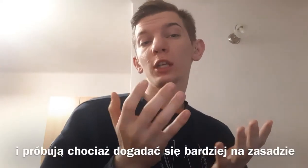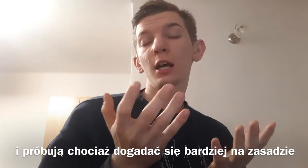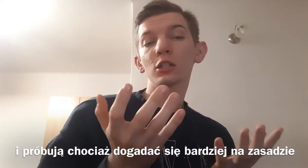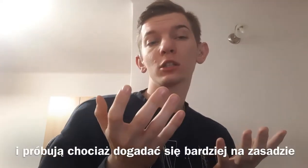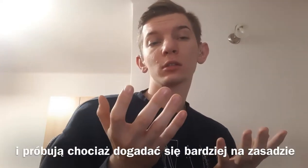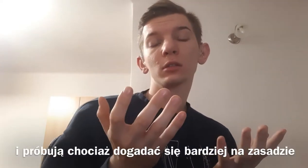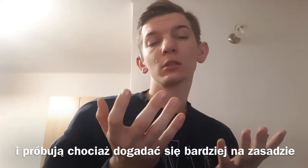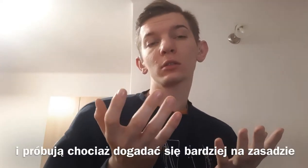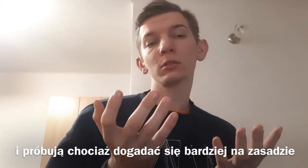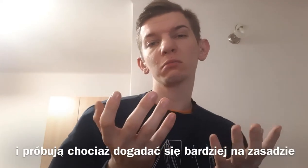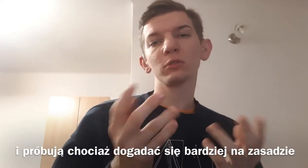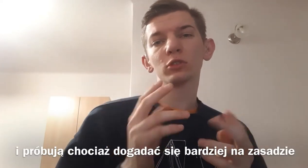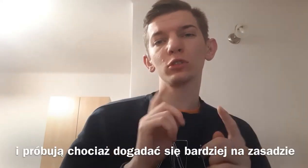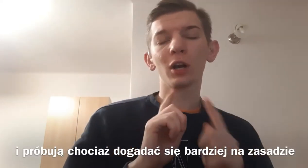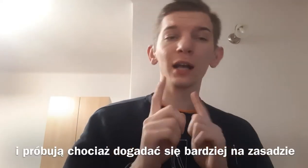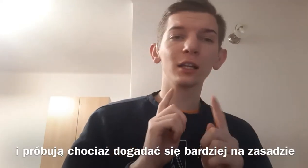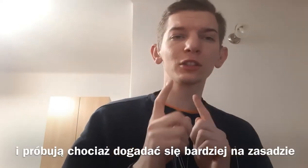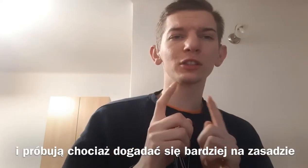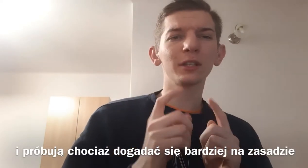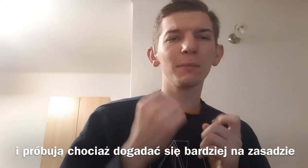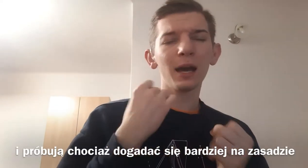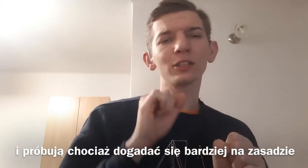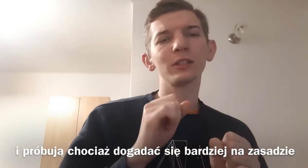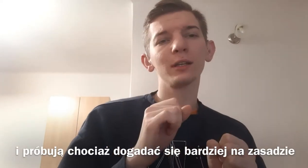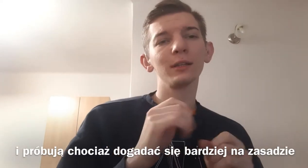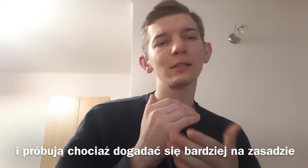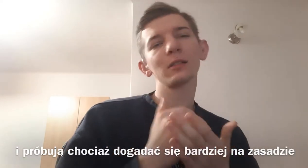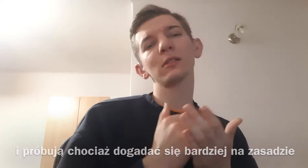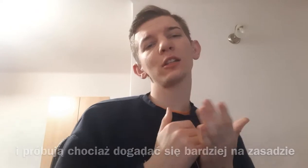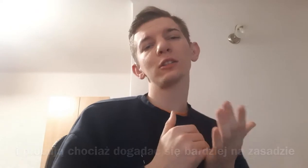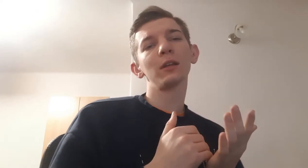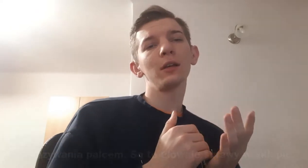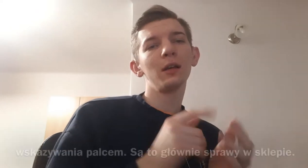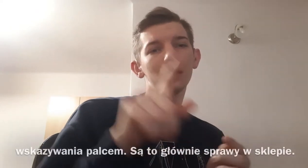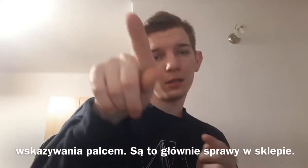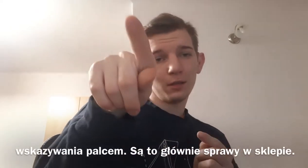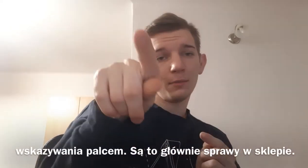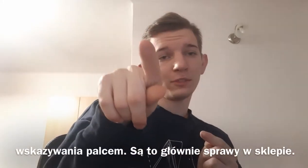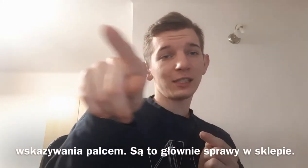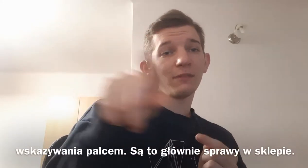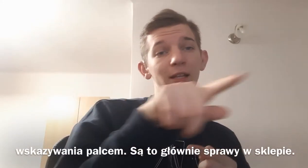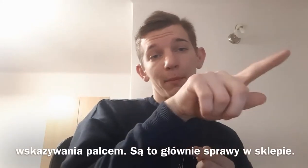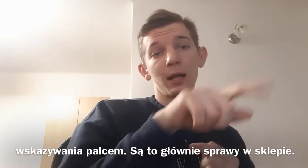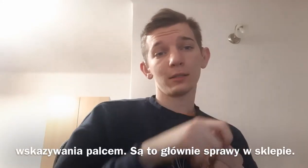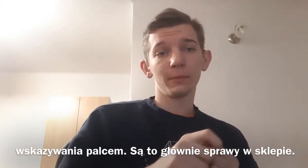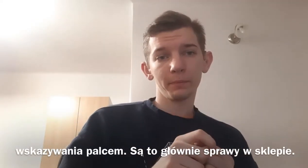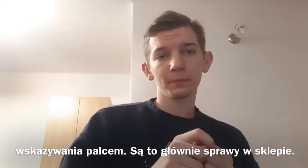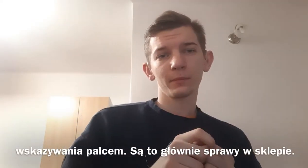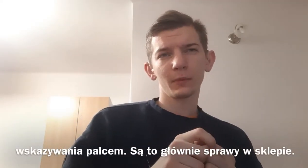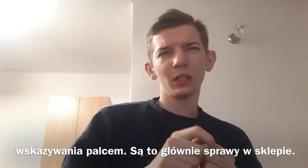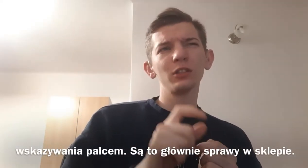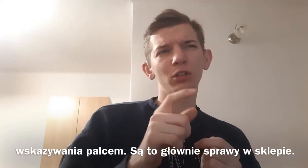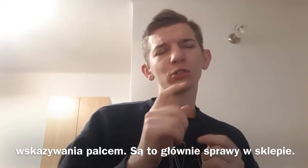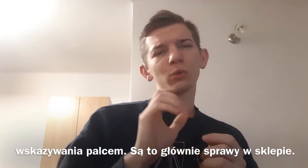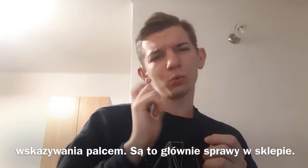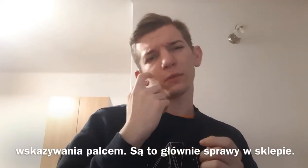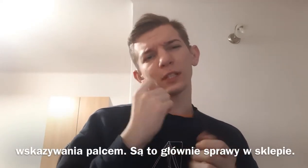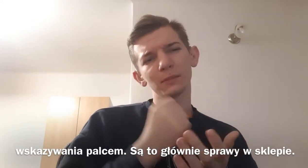chociaż dogadać się bardziej na zasadzie wskazywania palcem. I to są głównie sprawy